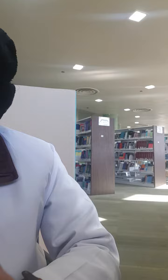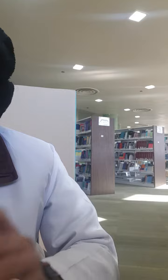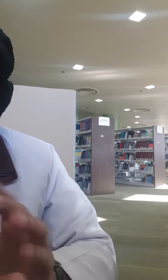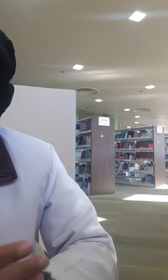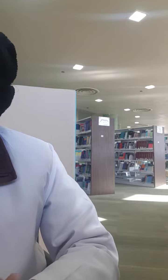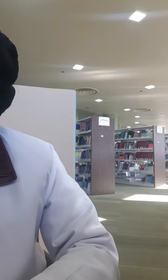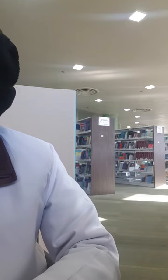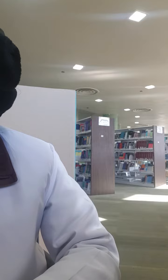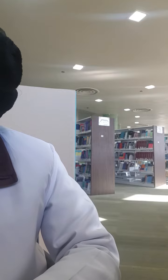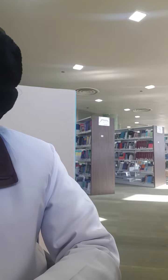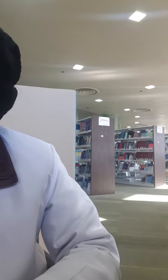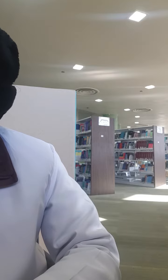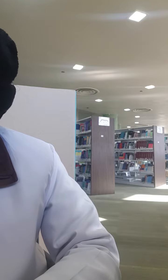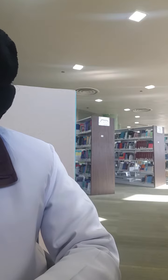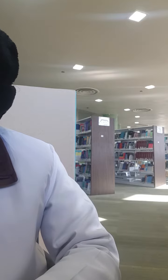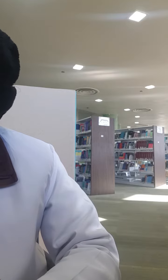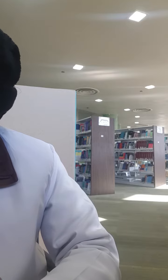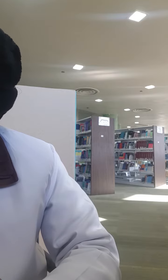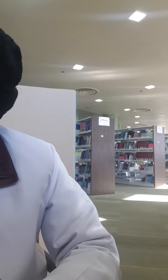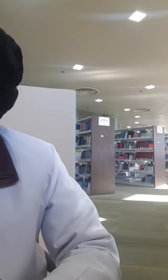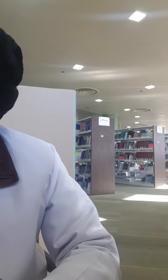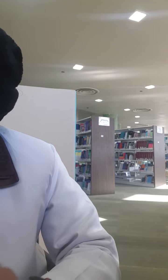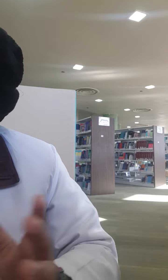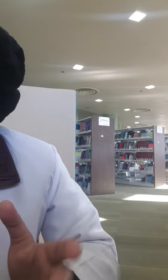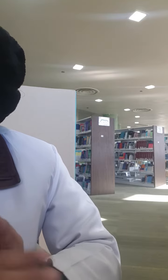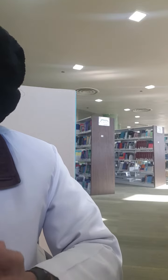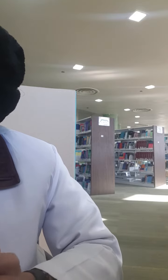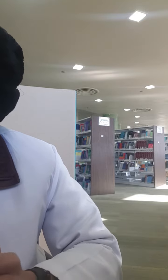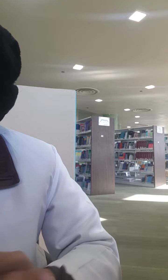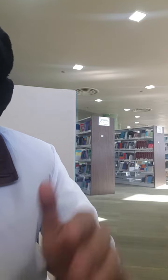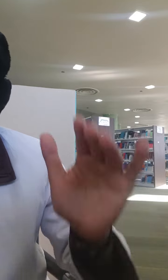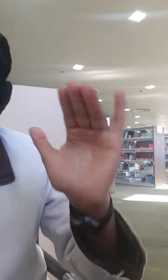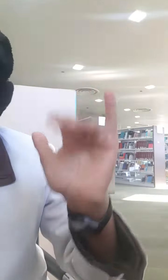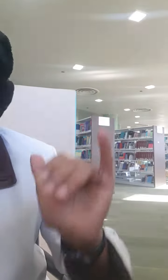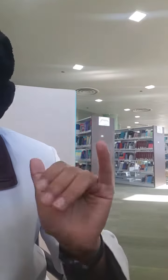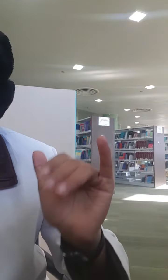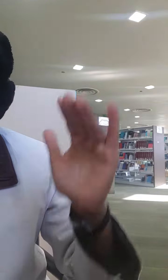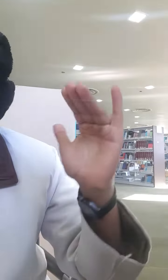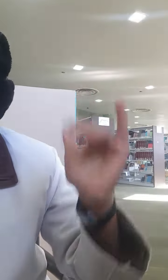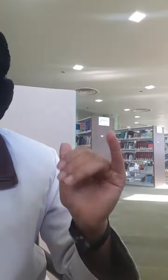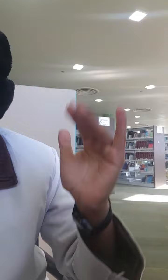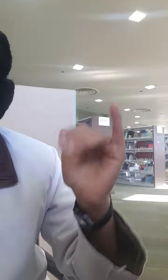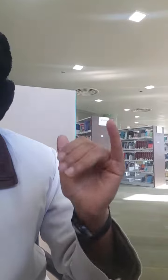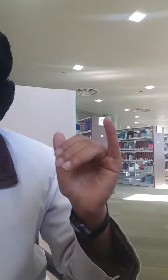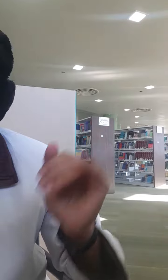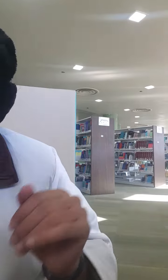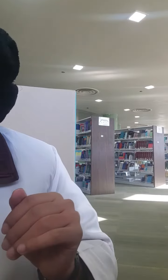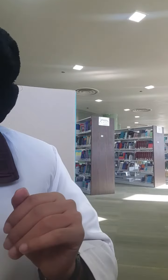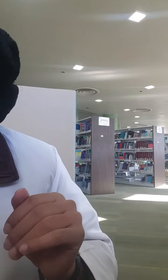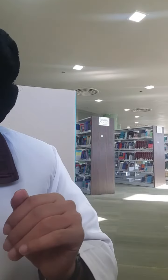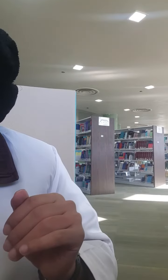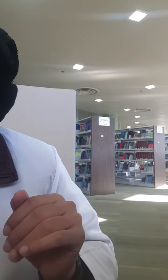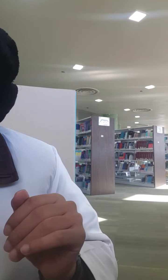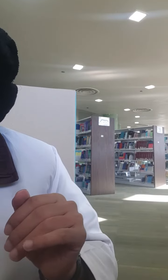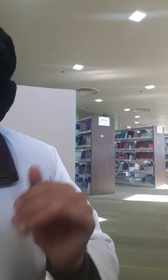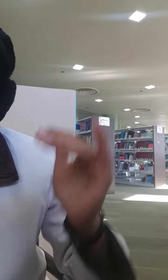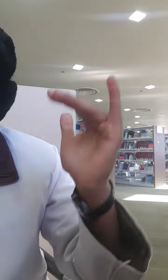بهذه الطريقة إن شاء الله توضح الألوان. ما أدري إذا في لون أيوة أخضر هذا علامة أخضر. وتيجي معنا